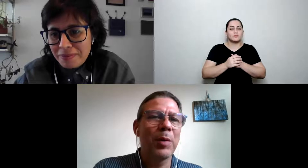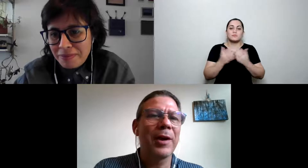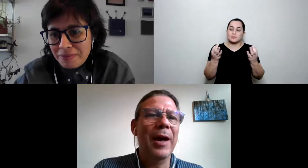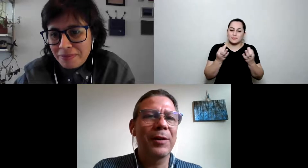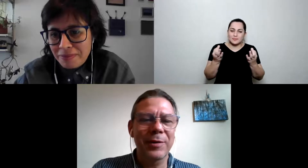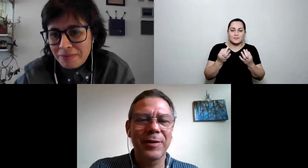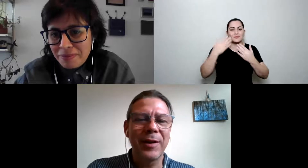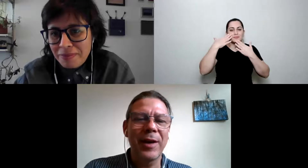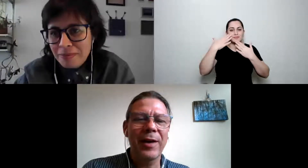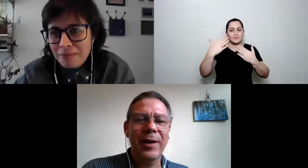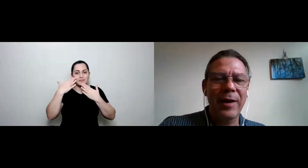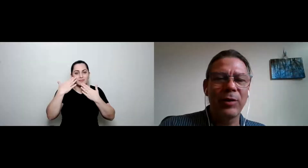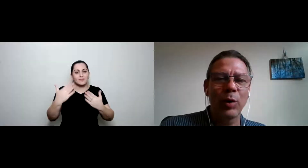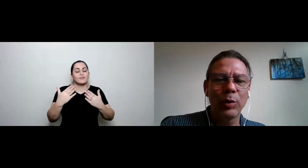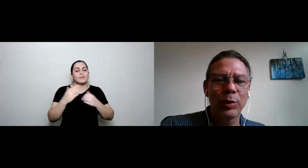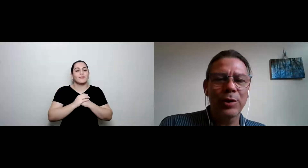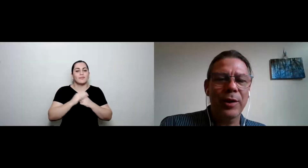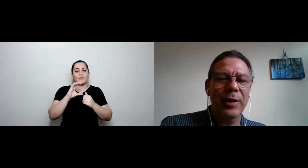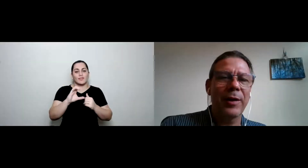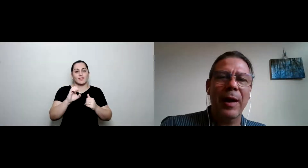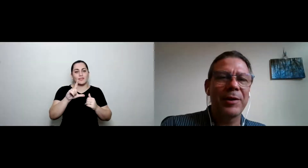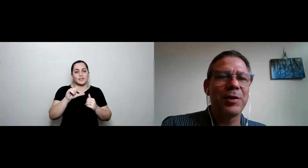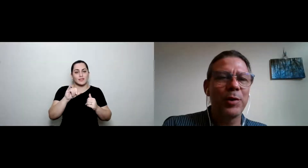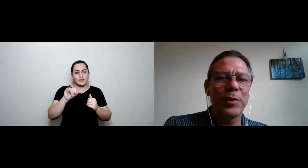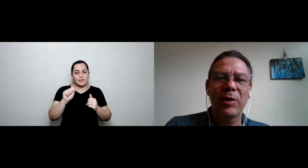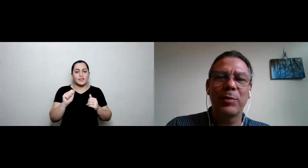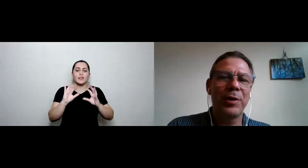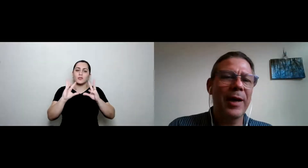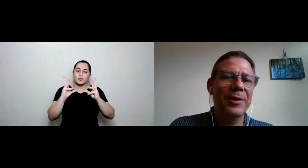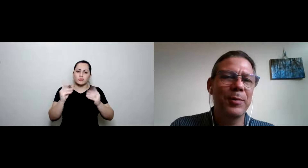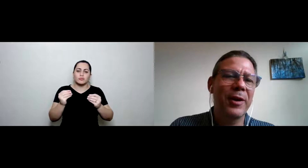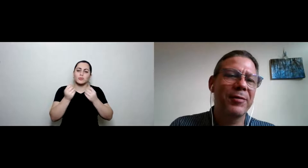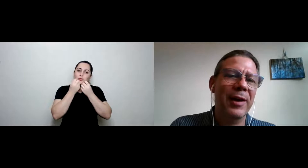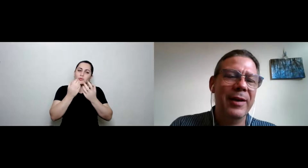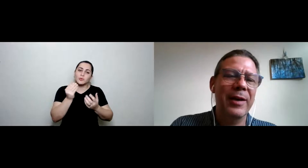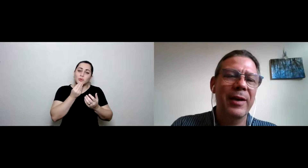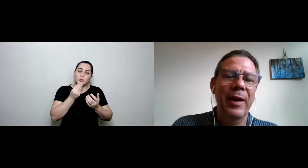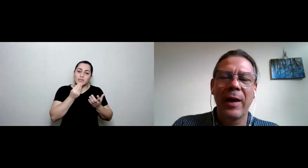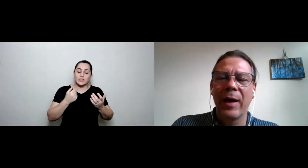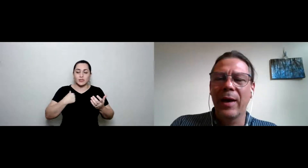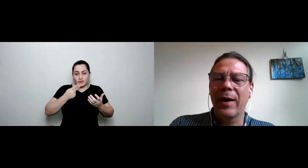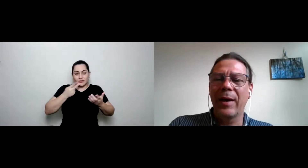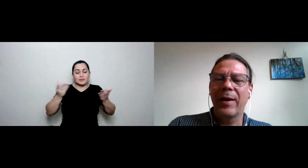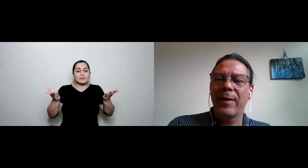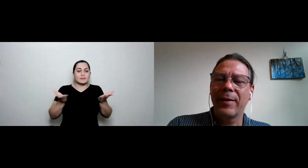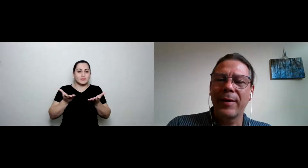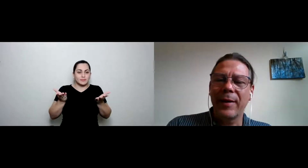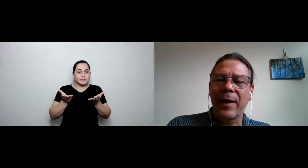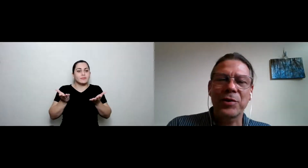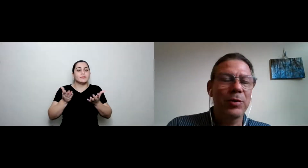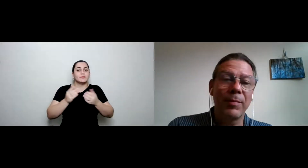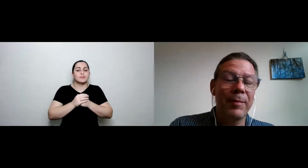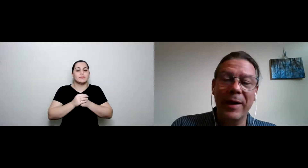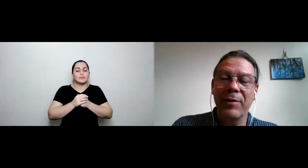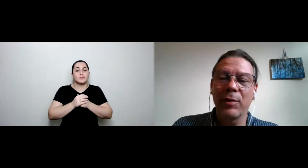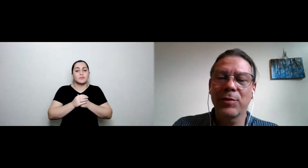Perfeito. Muito obrigado, Cecília, e todos. Aprecio muito essa oportunidade de poder falar aqui.